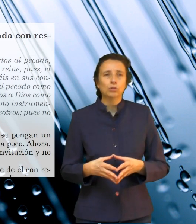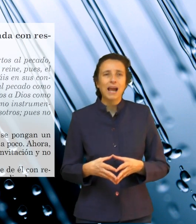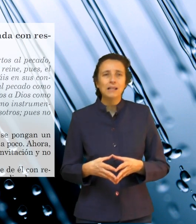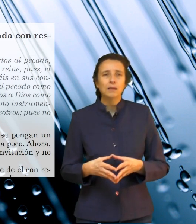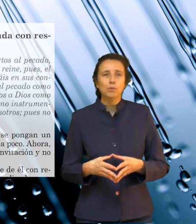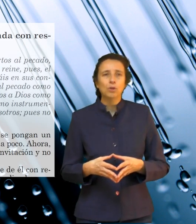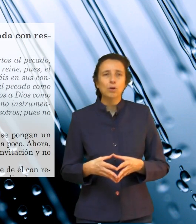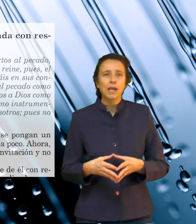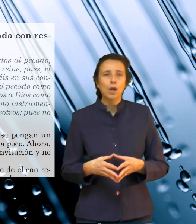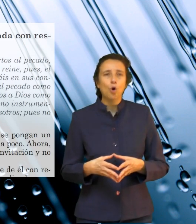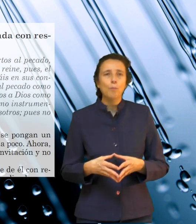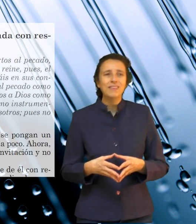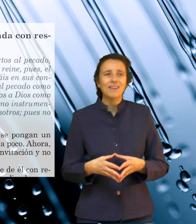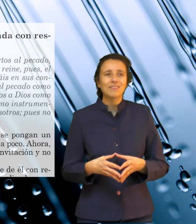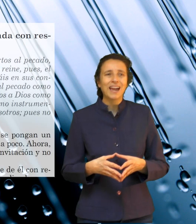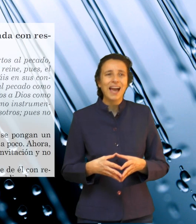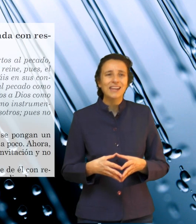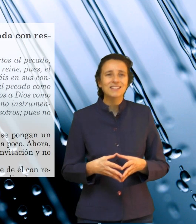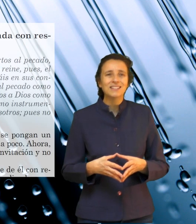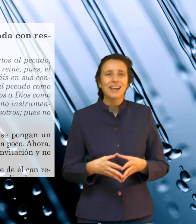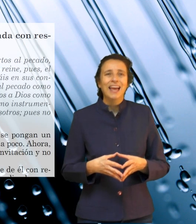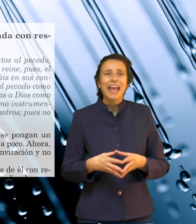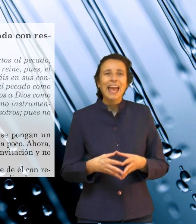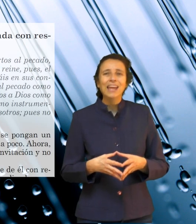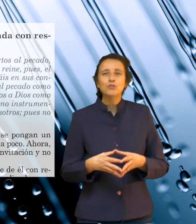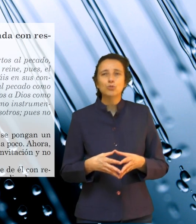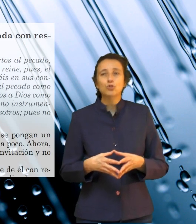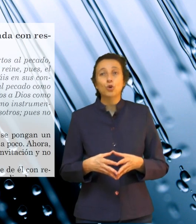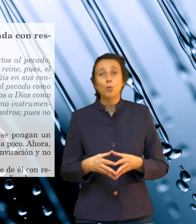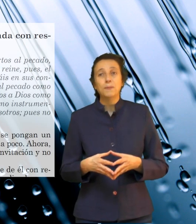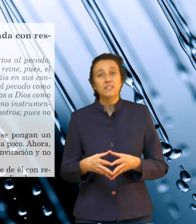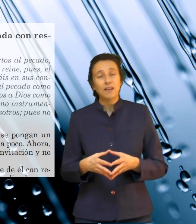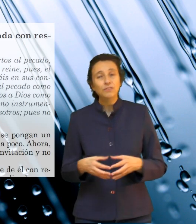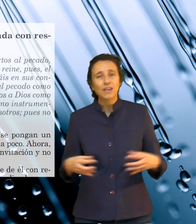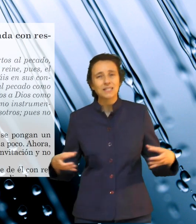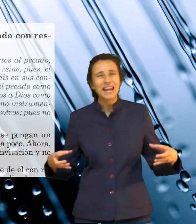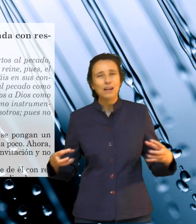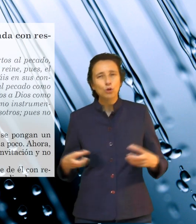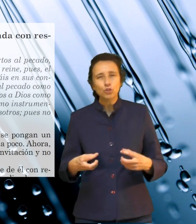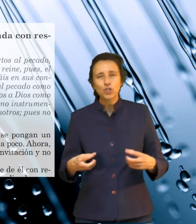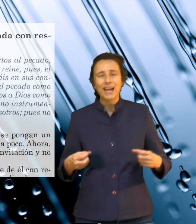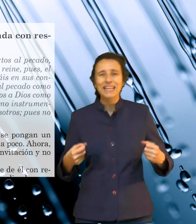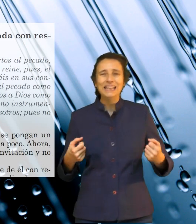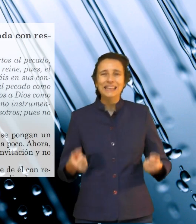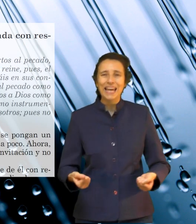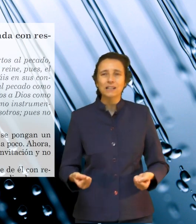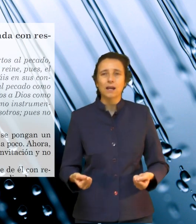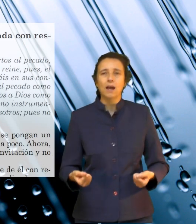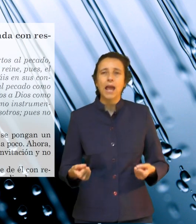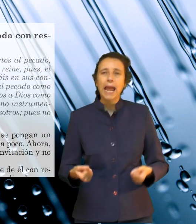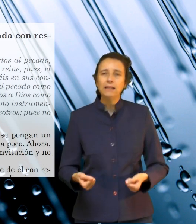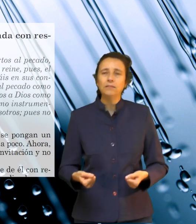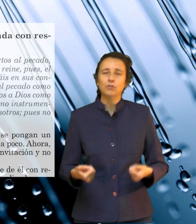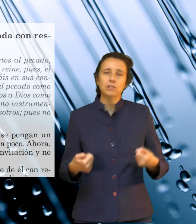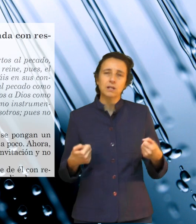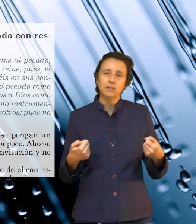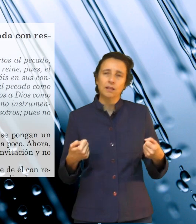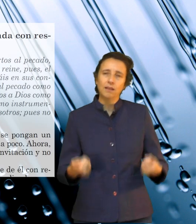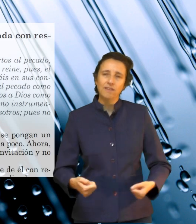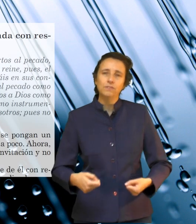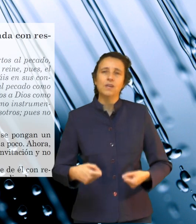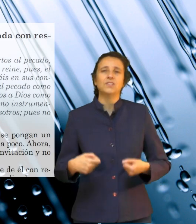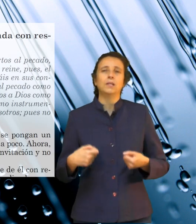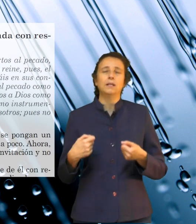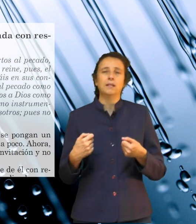cuerpo mortal, de modo que lo obedezcáis en sus concupiscencias. La lucha interna entre